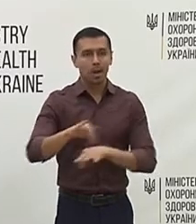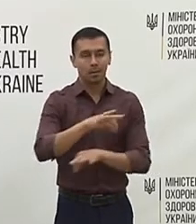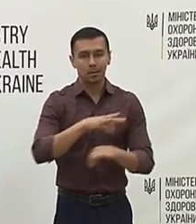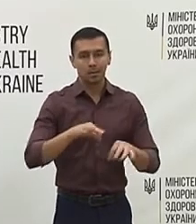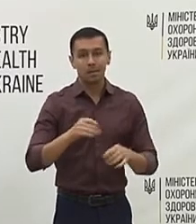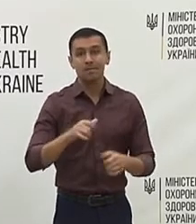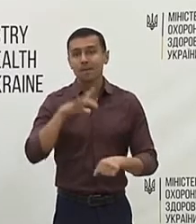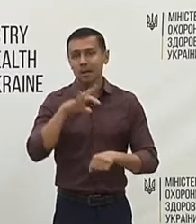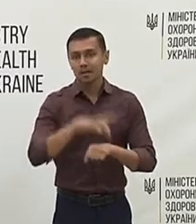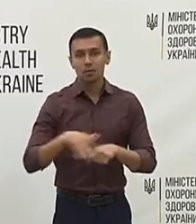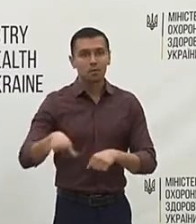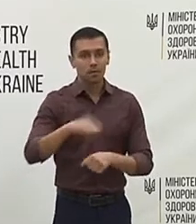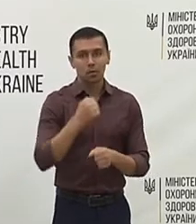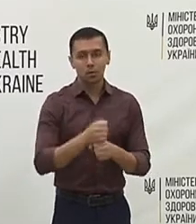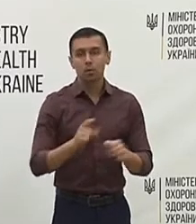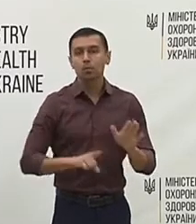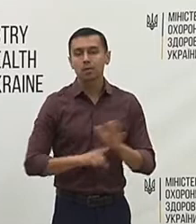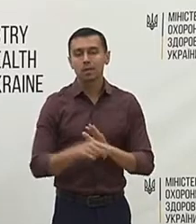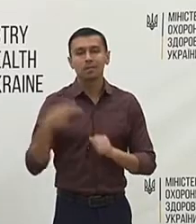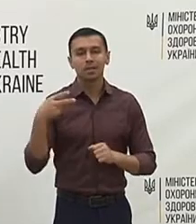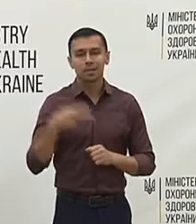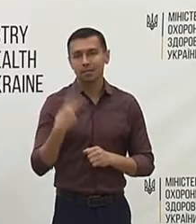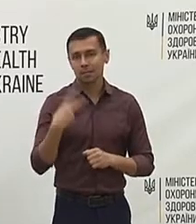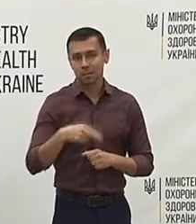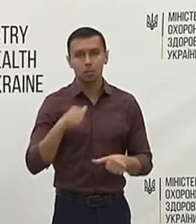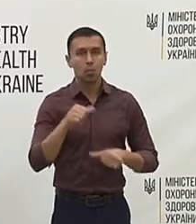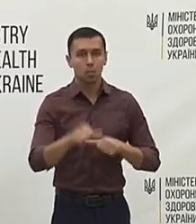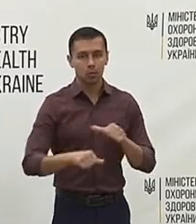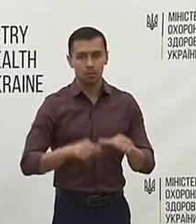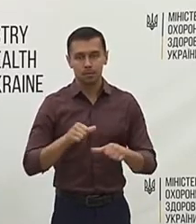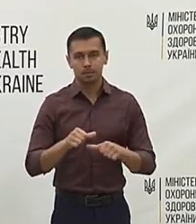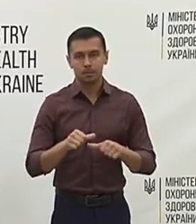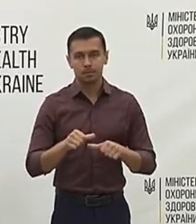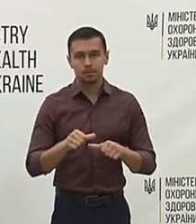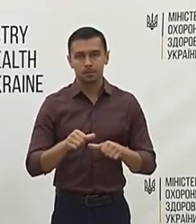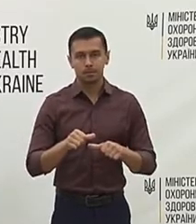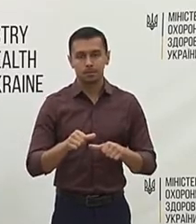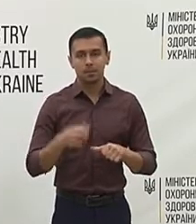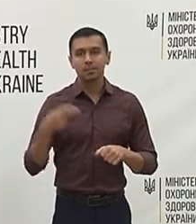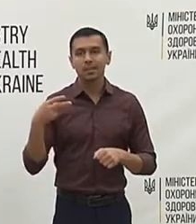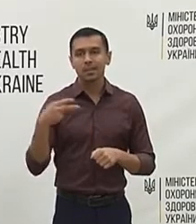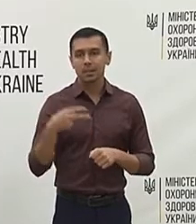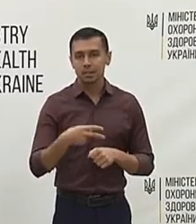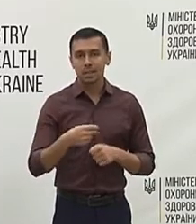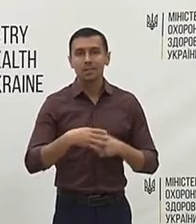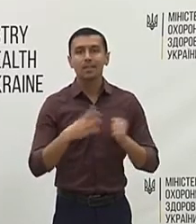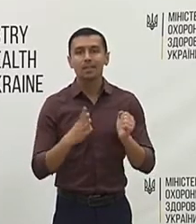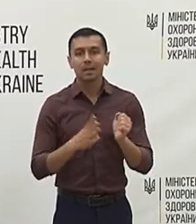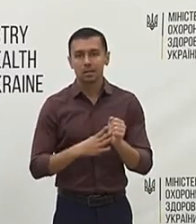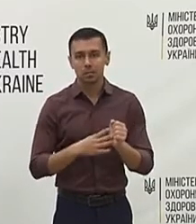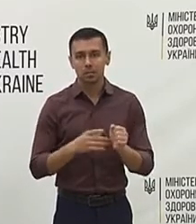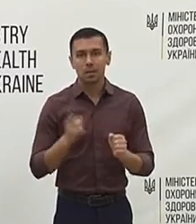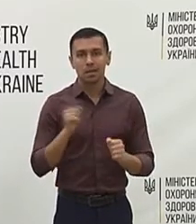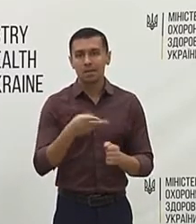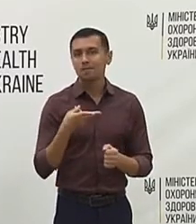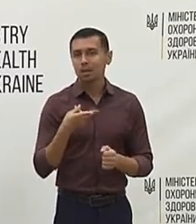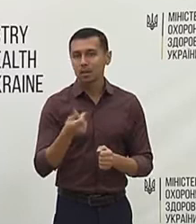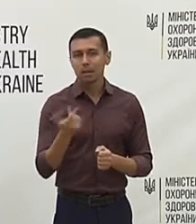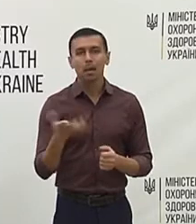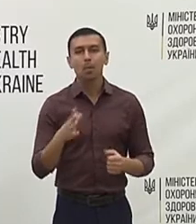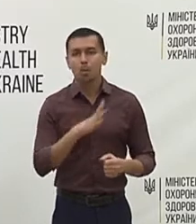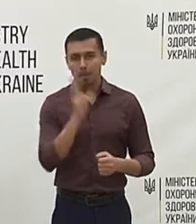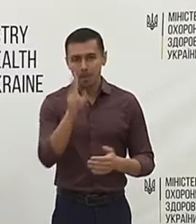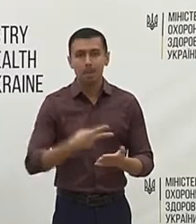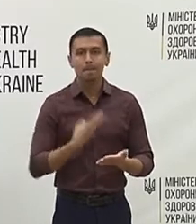І фактично всі роботи розпочалися у 2020 році. У 2019-му те фінансування, яке